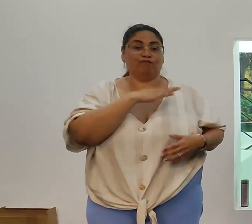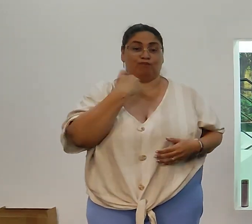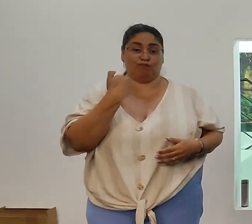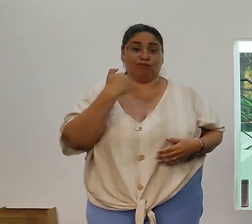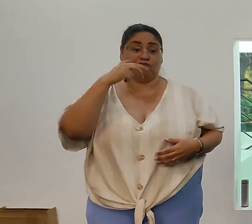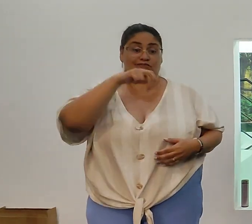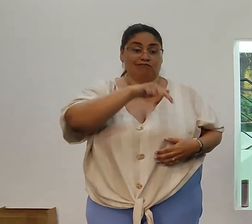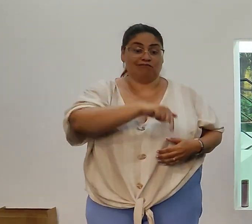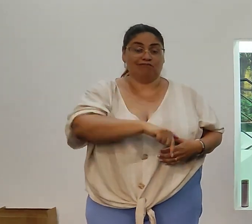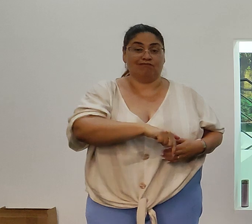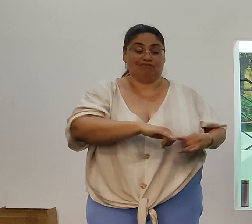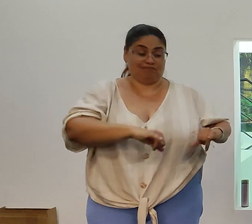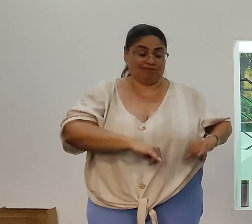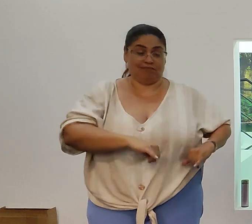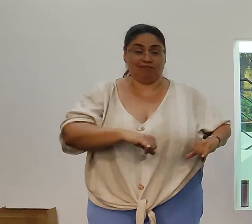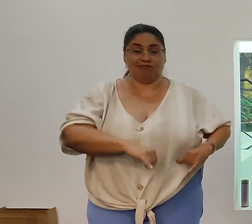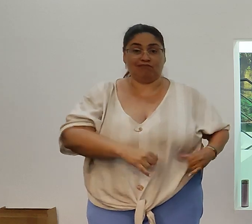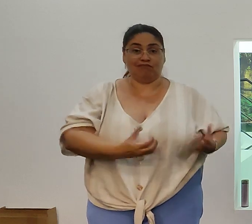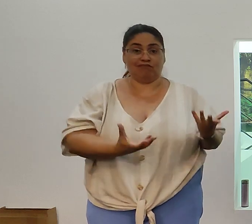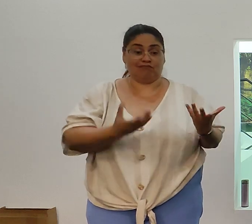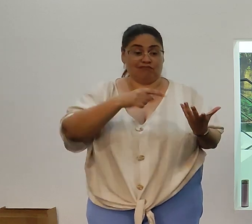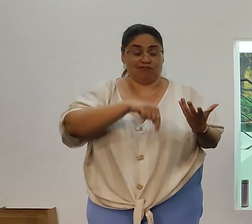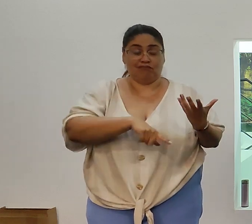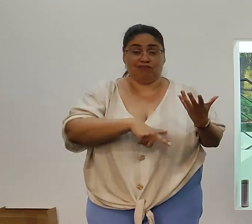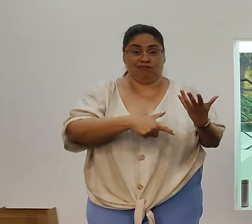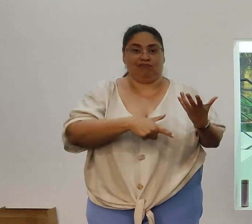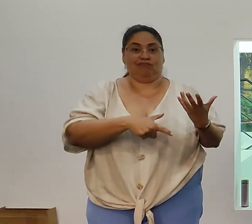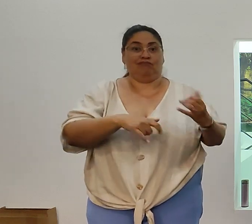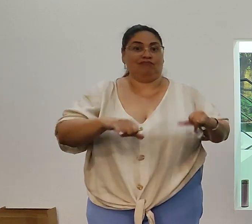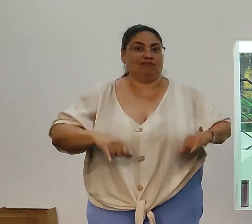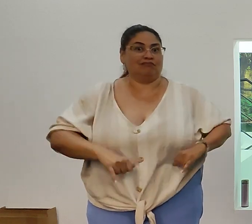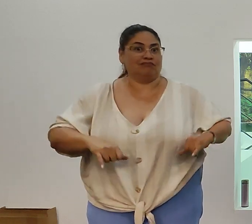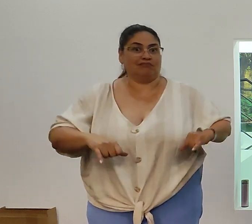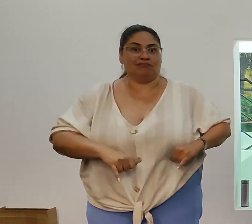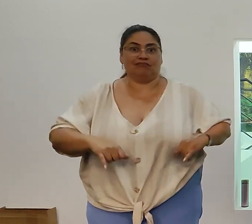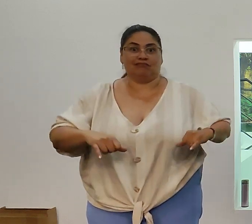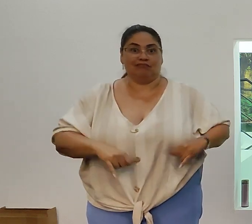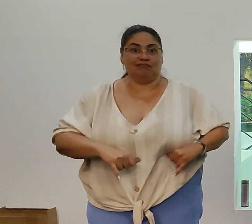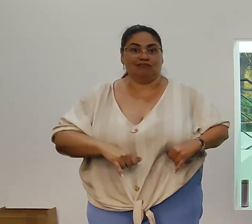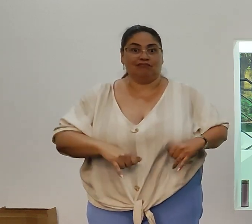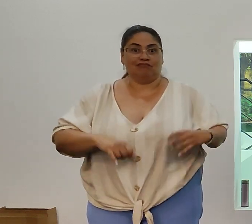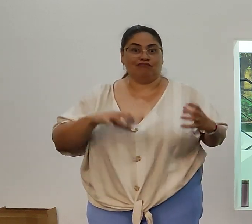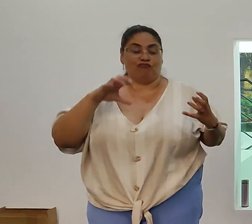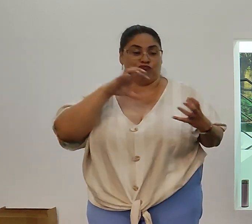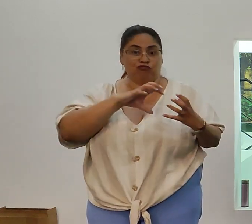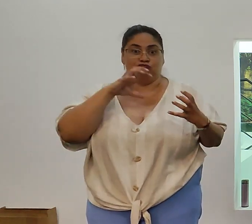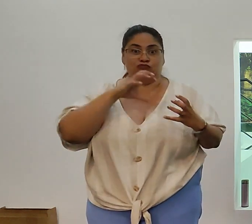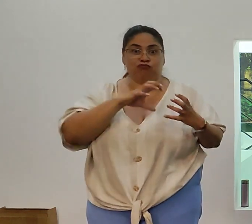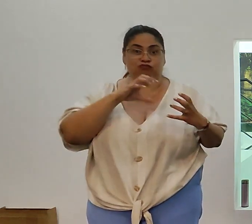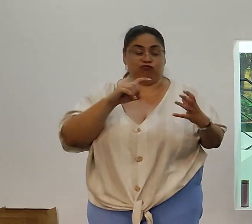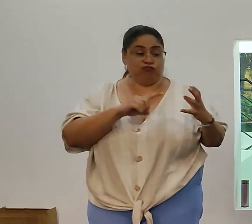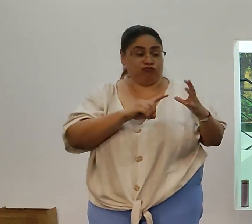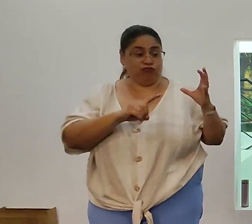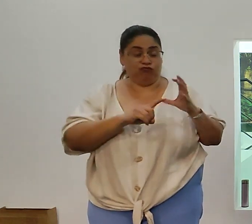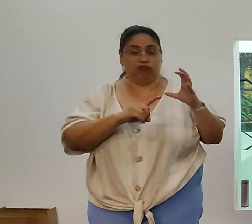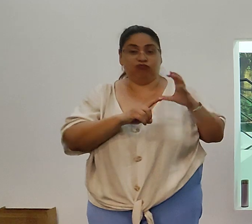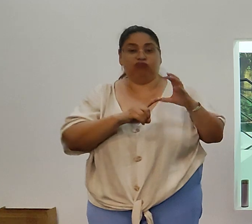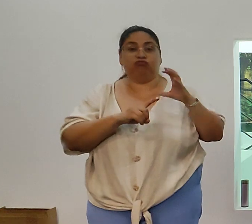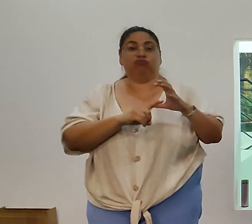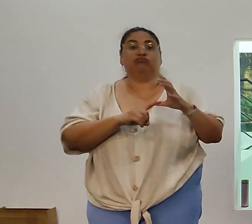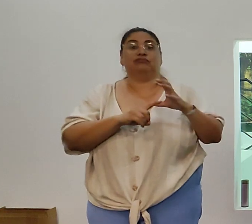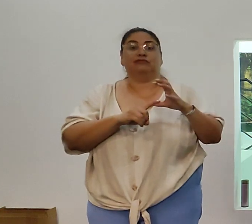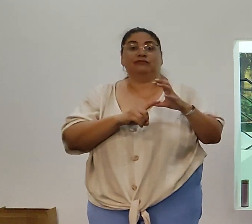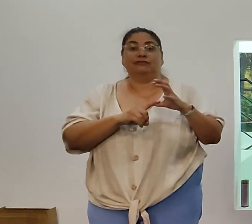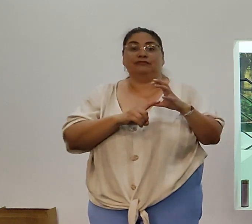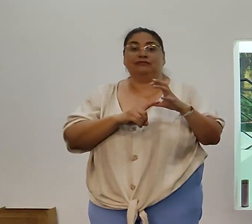num lugar de tormento. E isso nos indica que o inferno, ele é algo além de terrível,